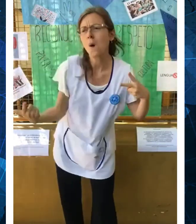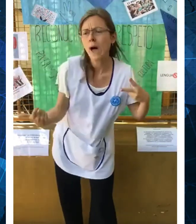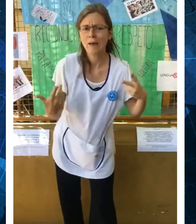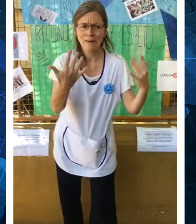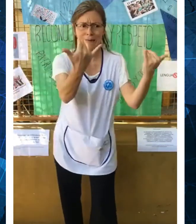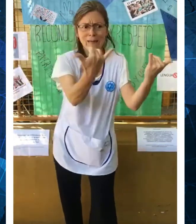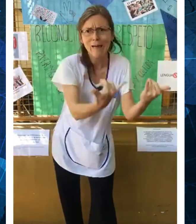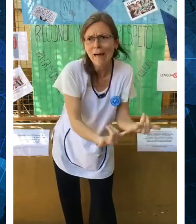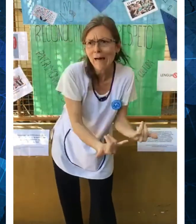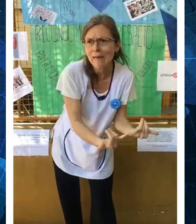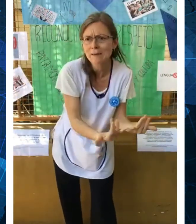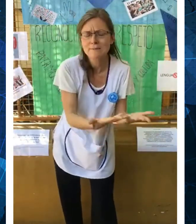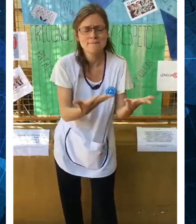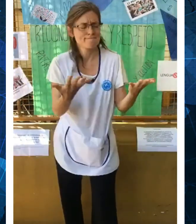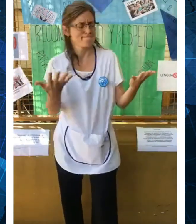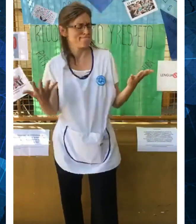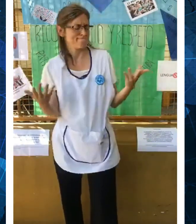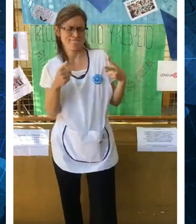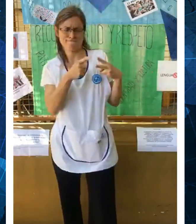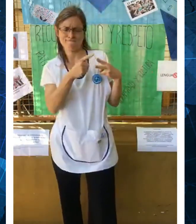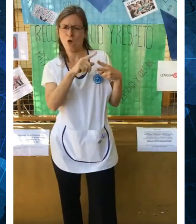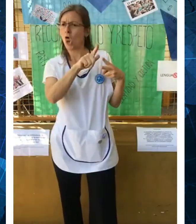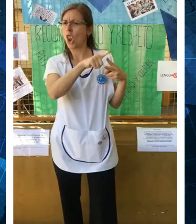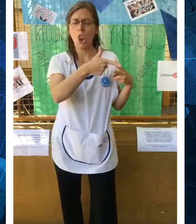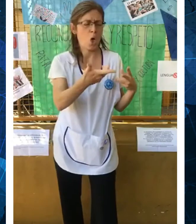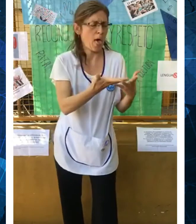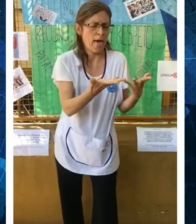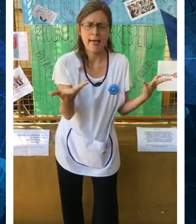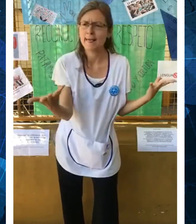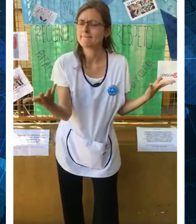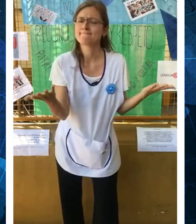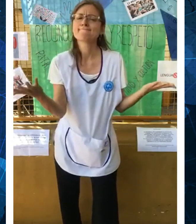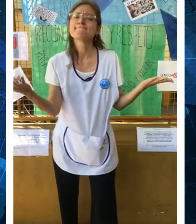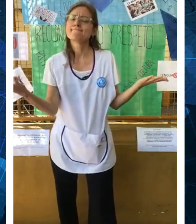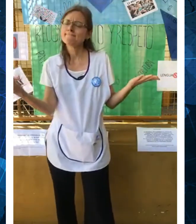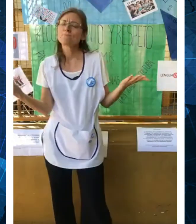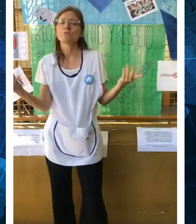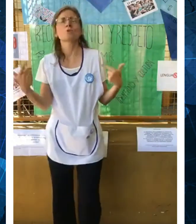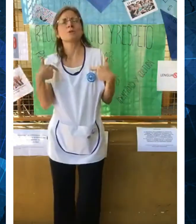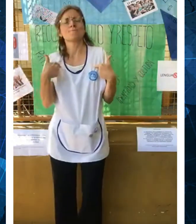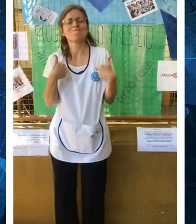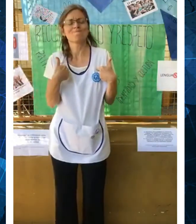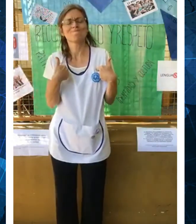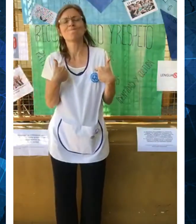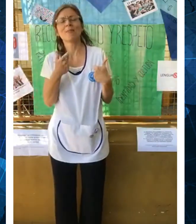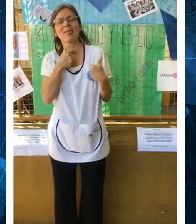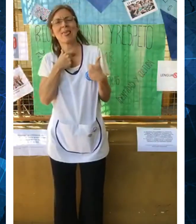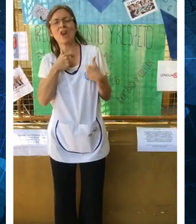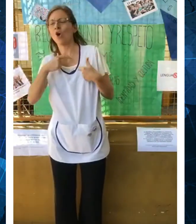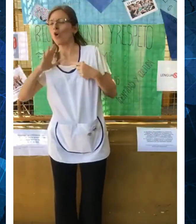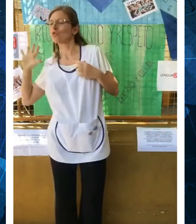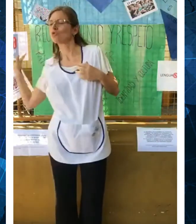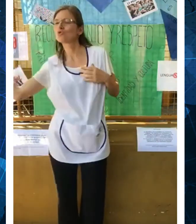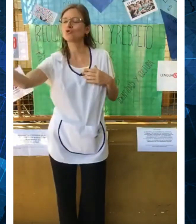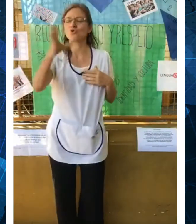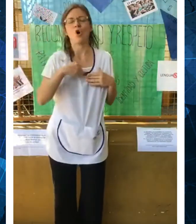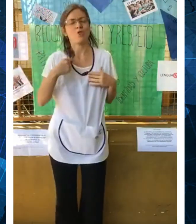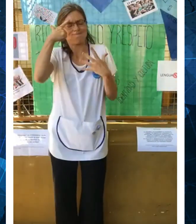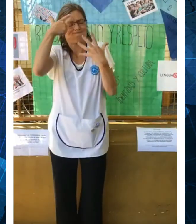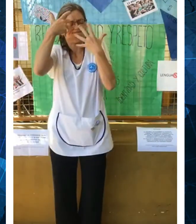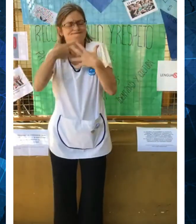desde el enfoque rehabilitador, focalizado únicamente en el habla y en lo oral.